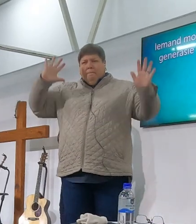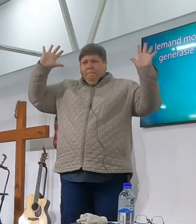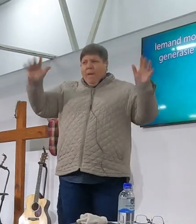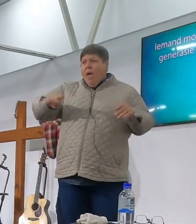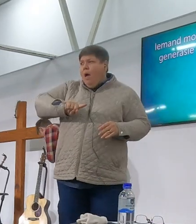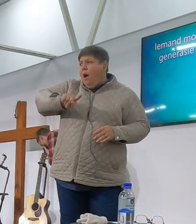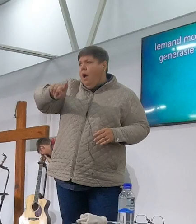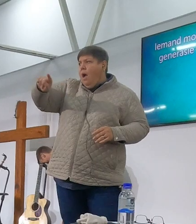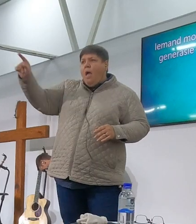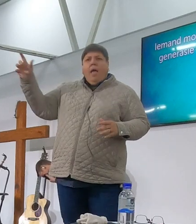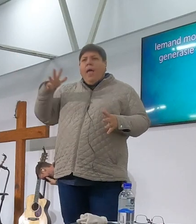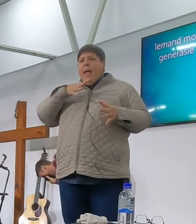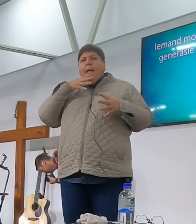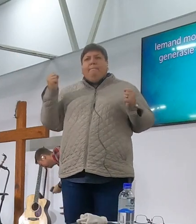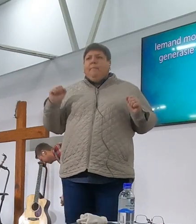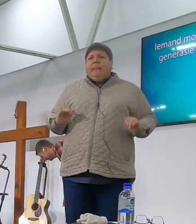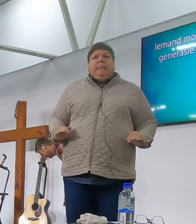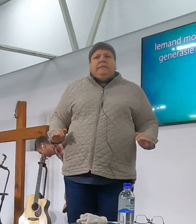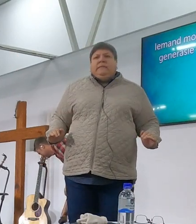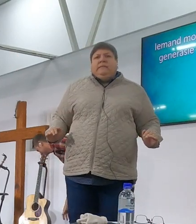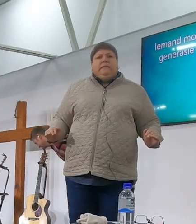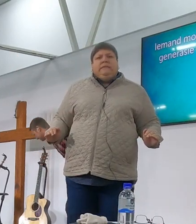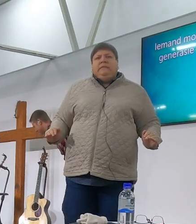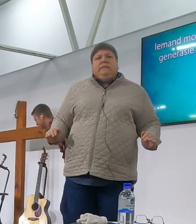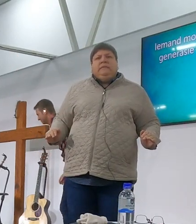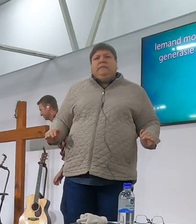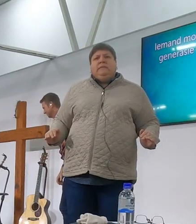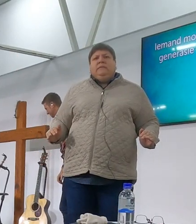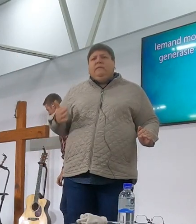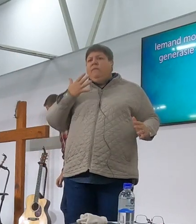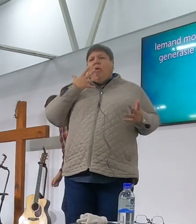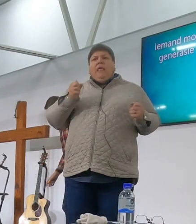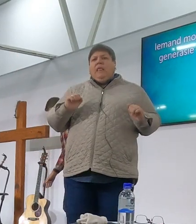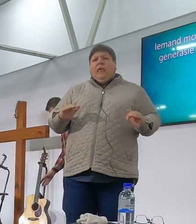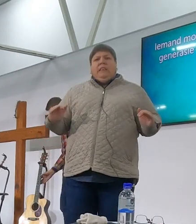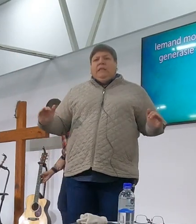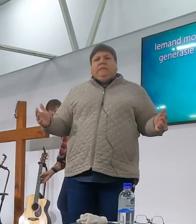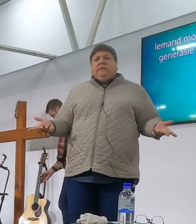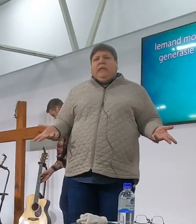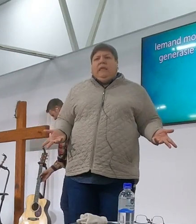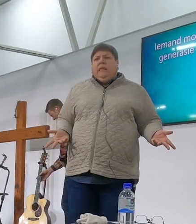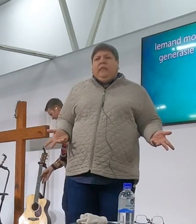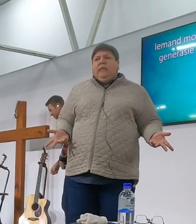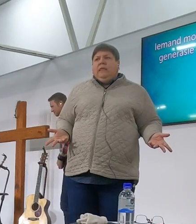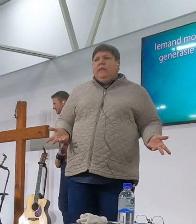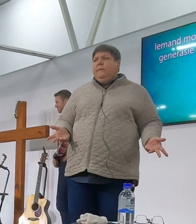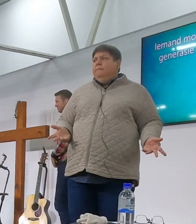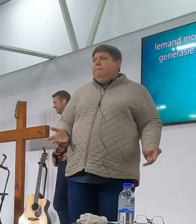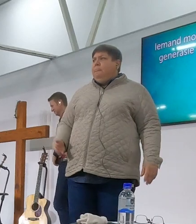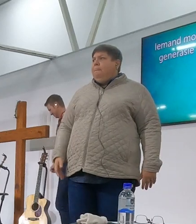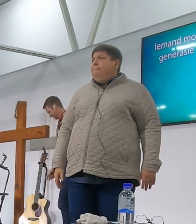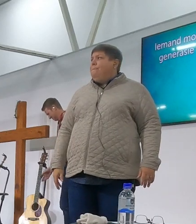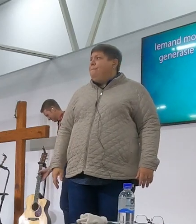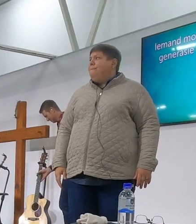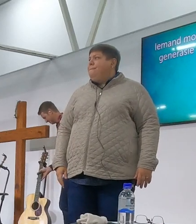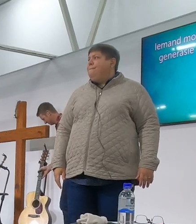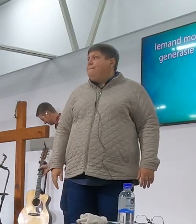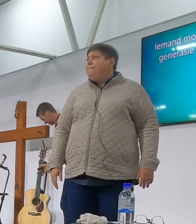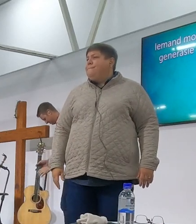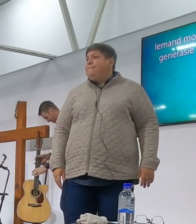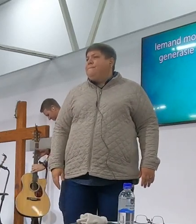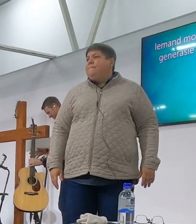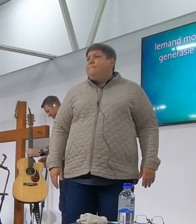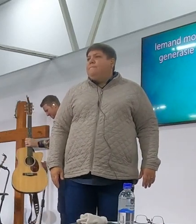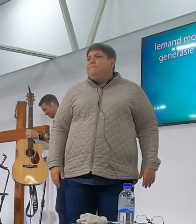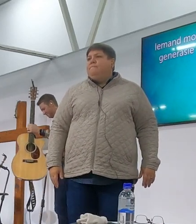julle wat regtig nie kinders naby julle het nie. Wie van julle het regtig nie kinders naby julle nie? Met, as ek sê, jy werk